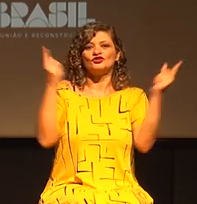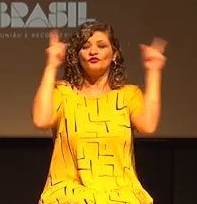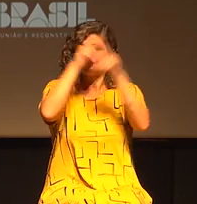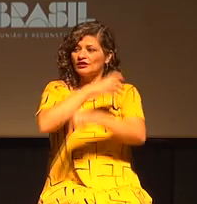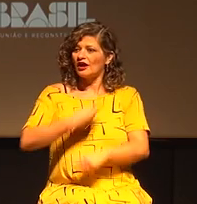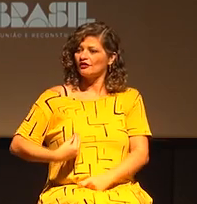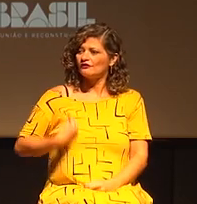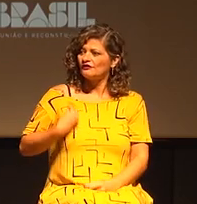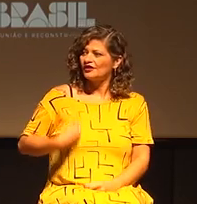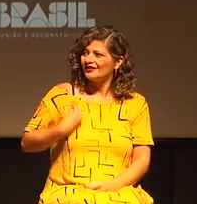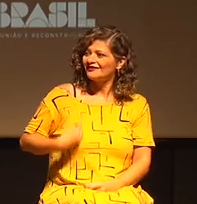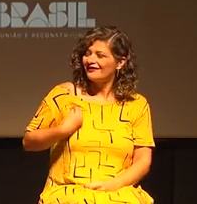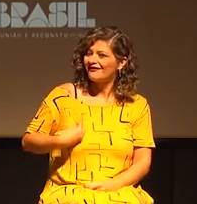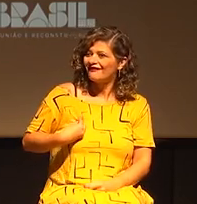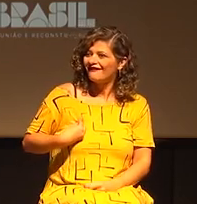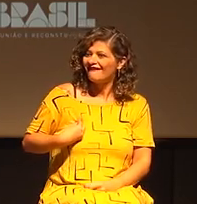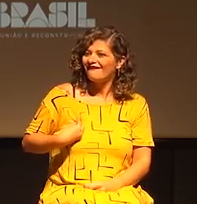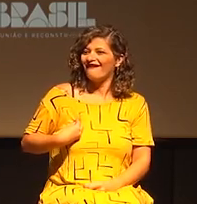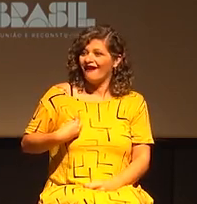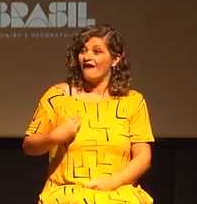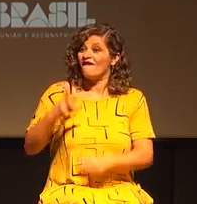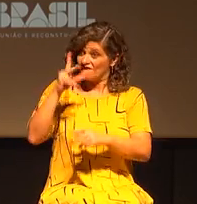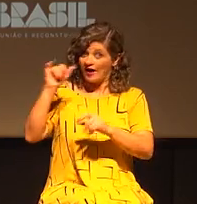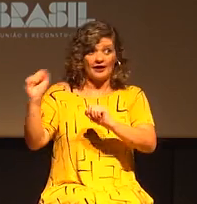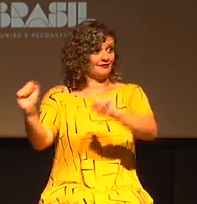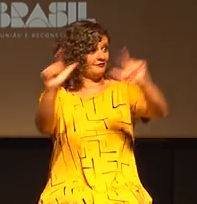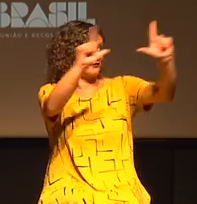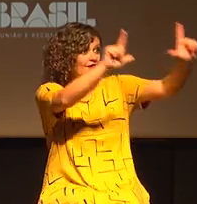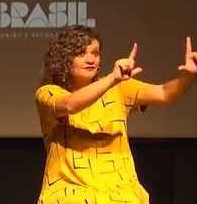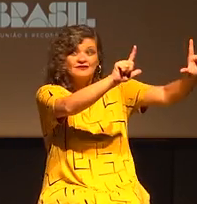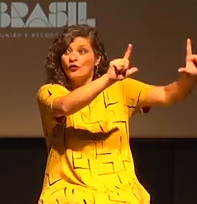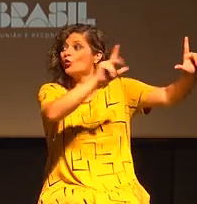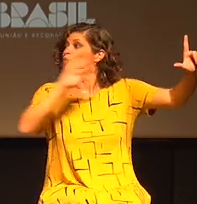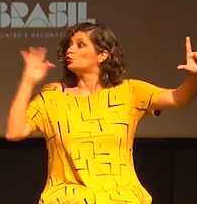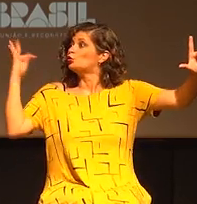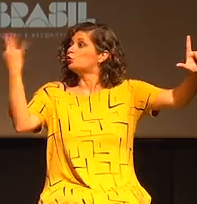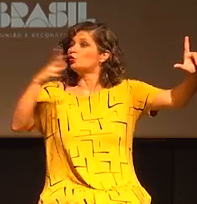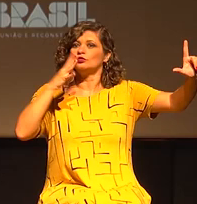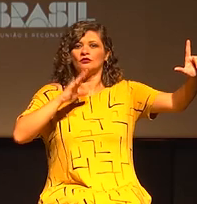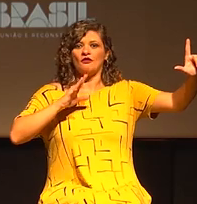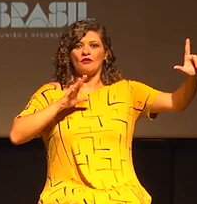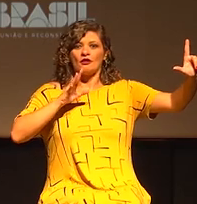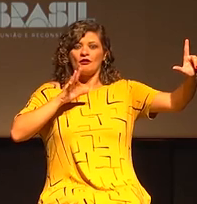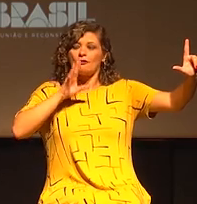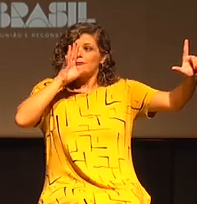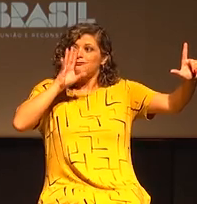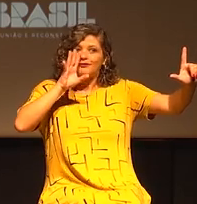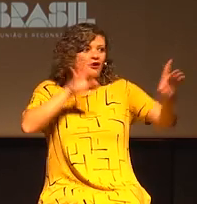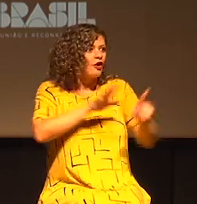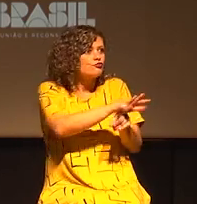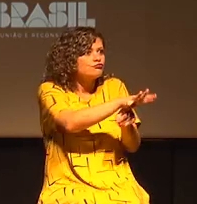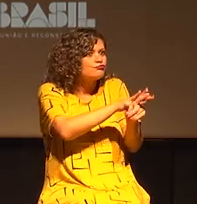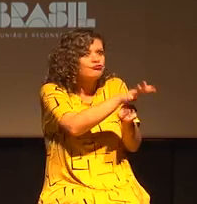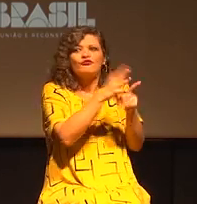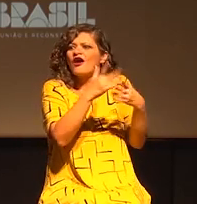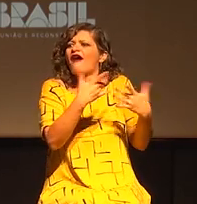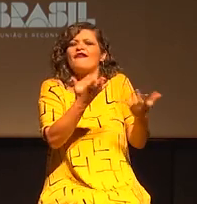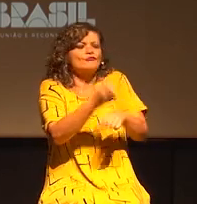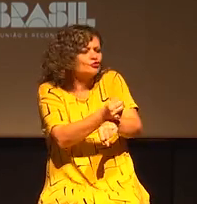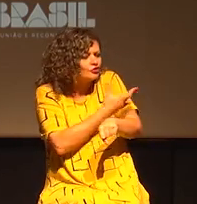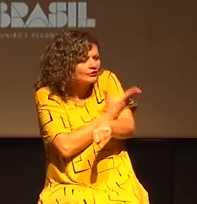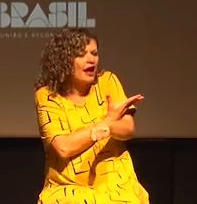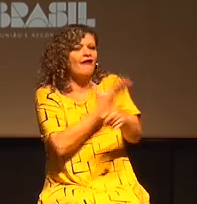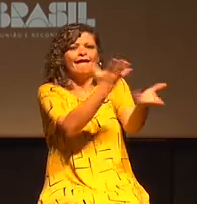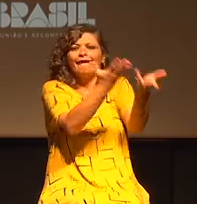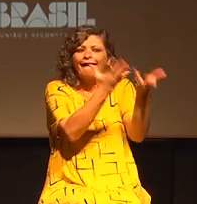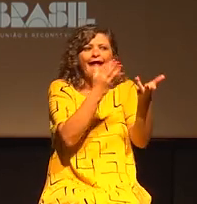E aí os projetos você fala quando passar isso na televisão todo mundo vai vai se emocionar e vai querer contribuir e